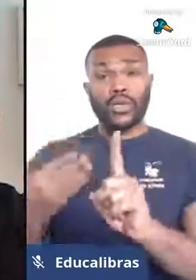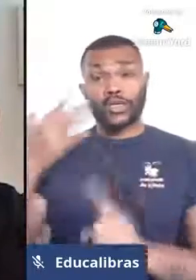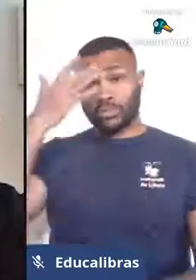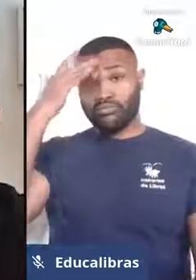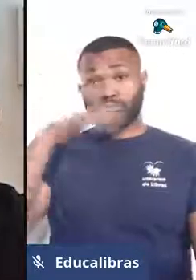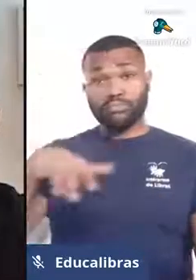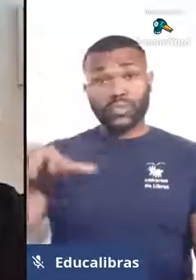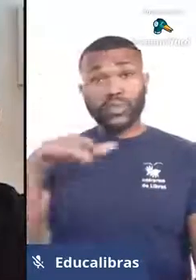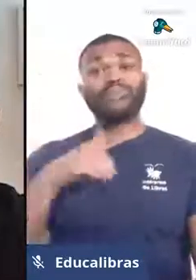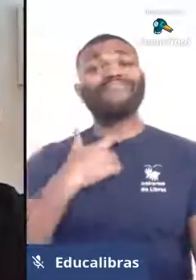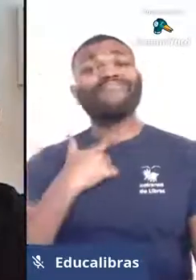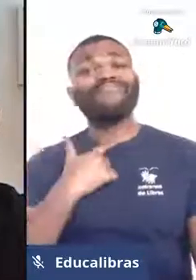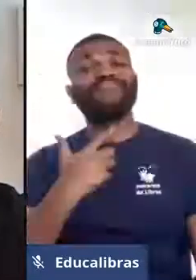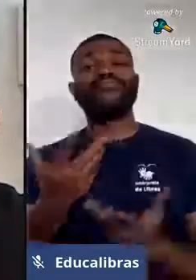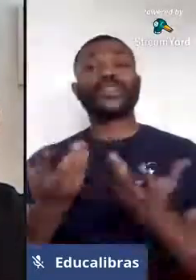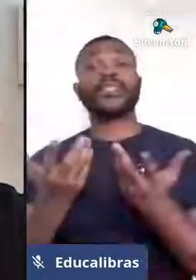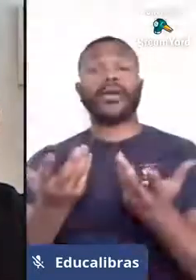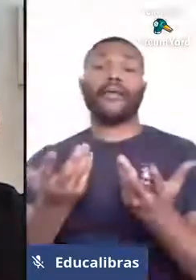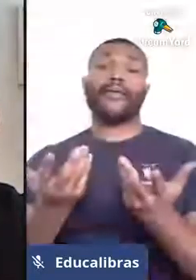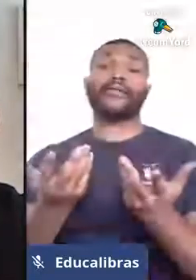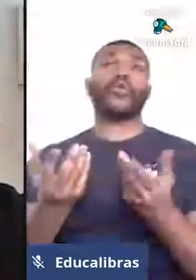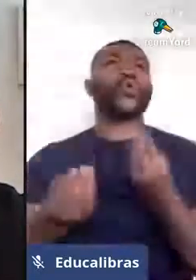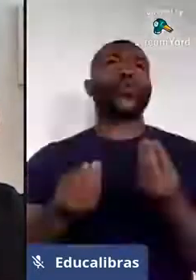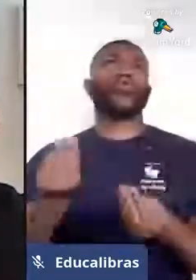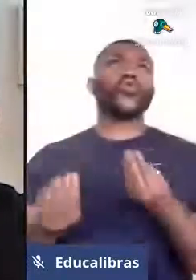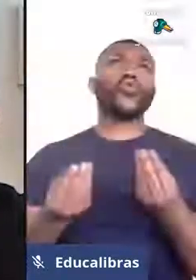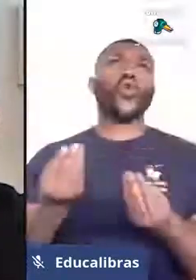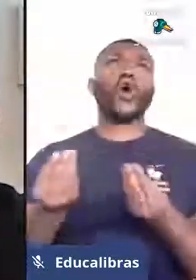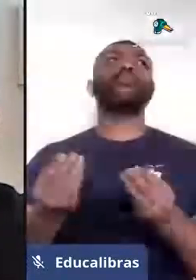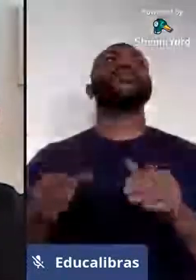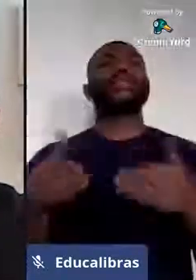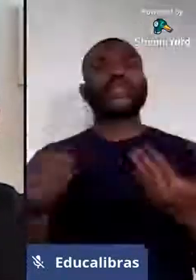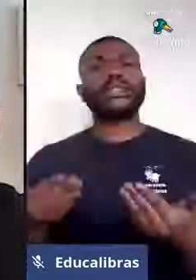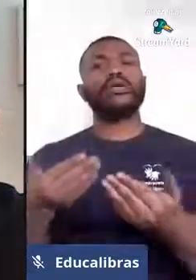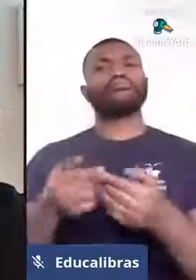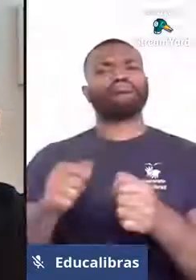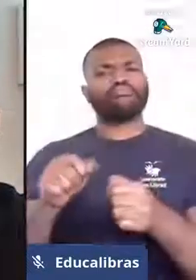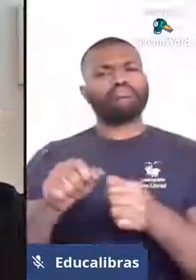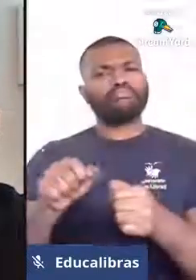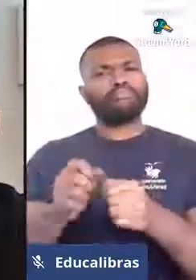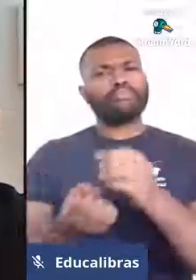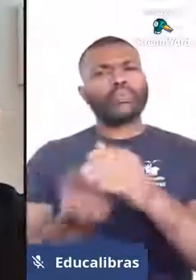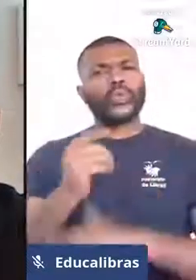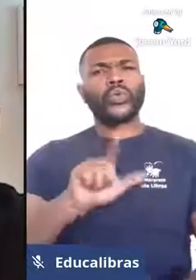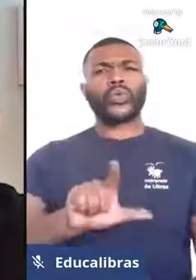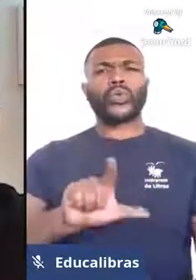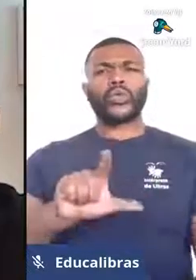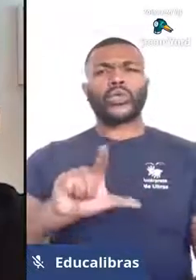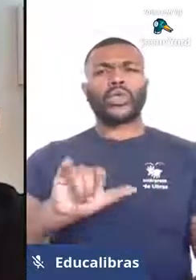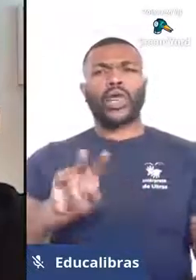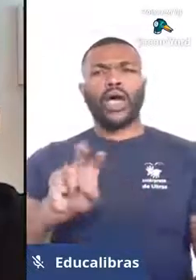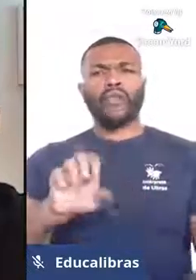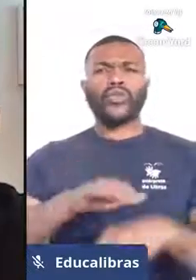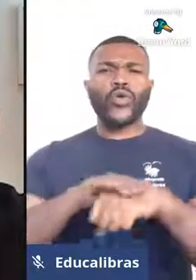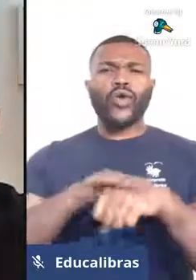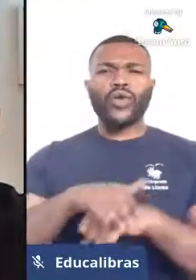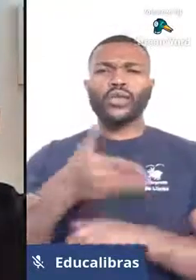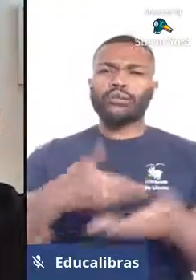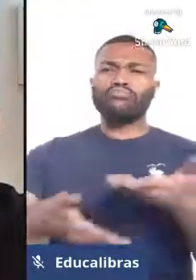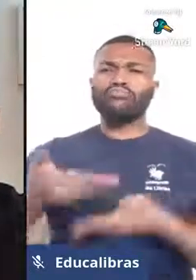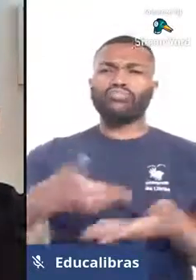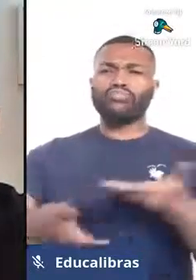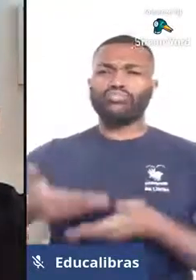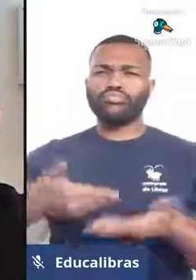homenagear seria por essas lives, né, e essa interação e tudo mais. Elas estão